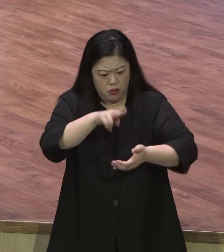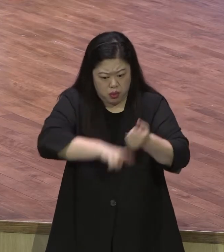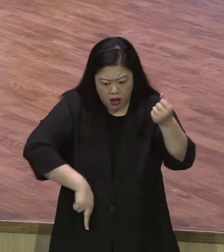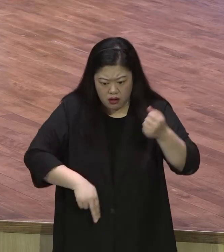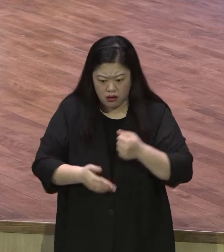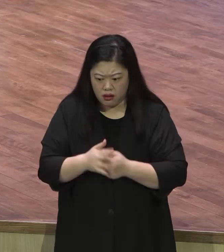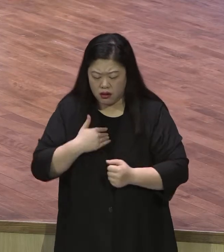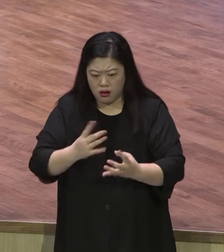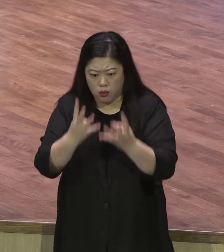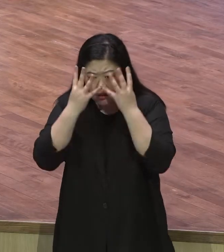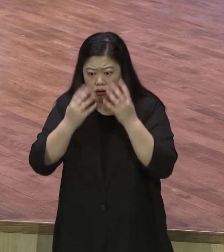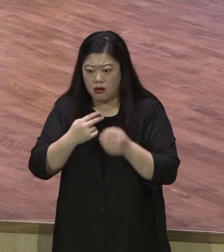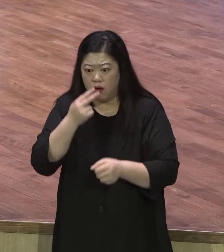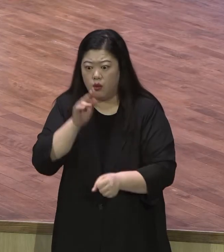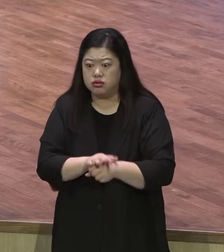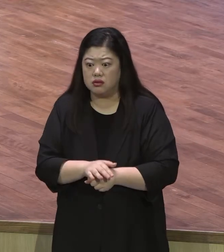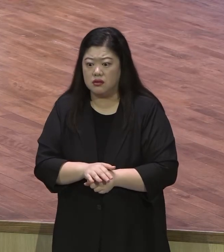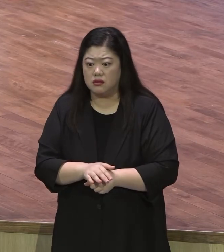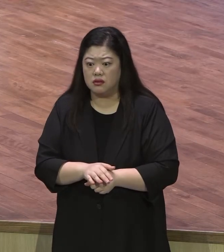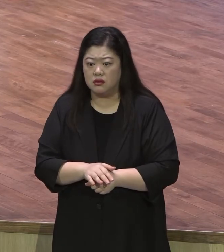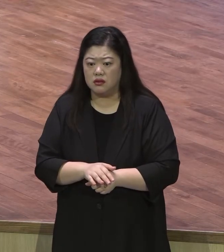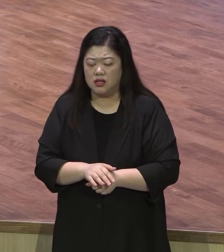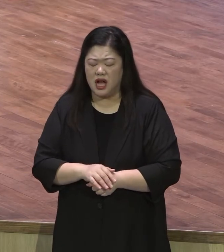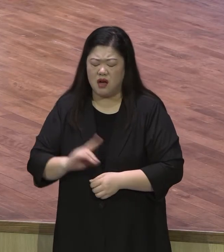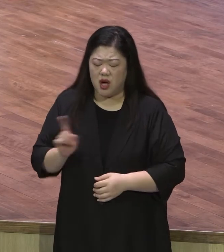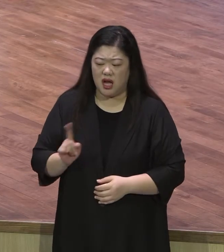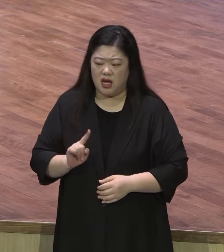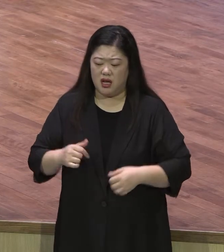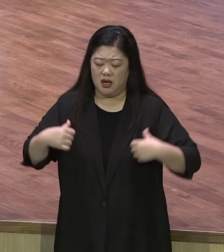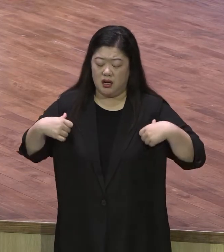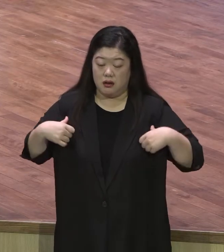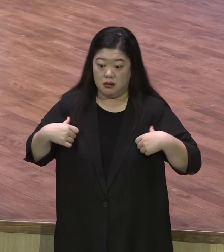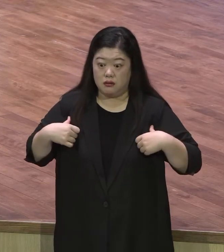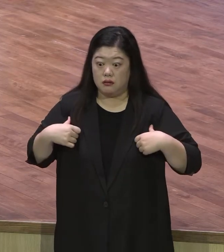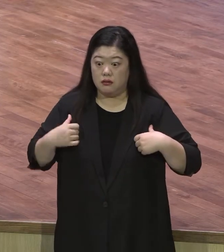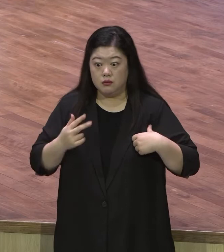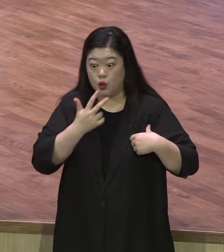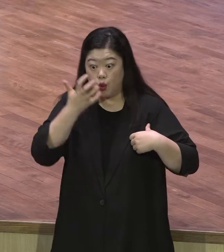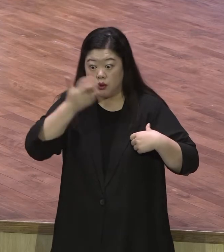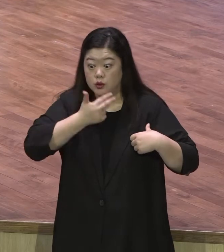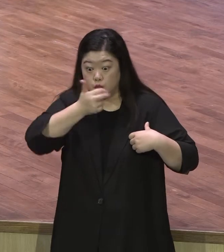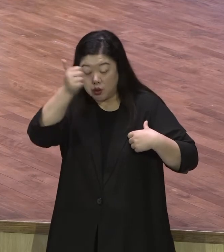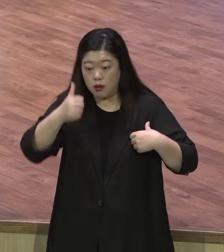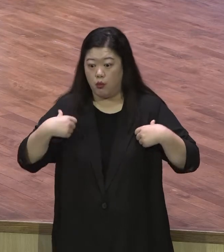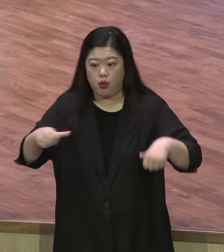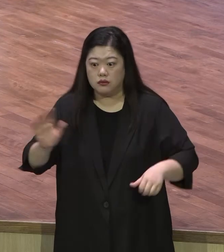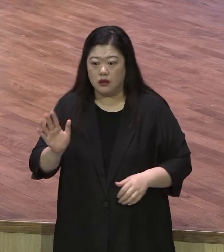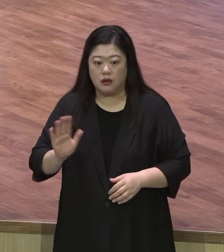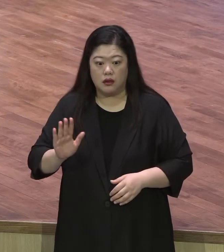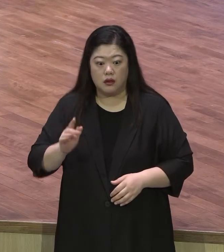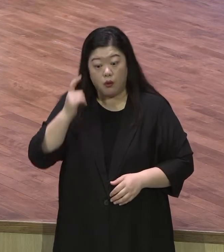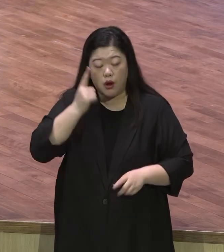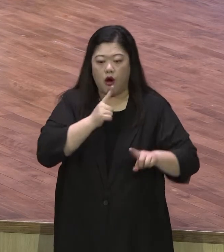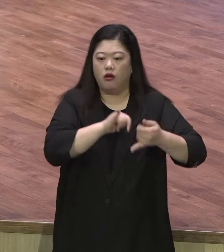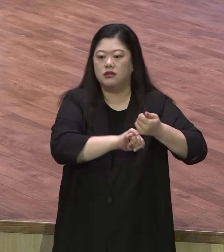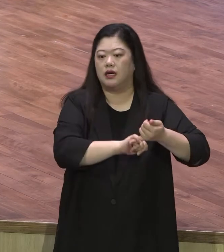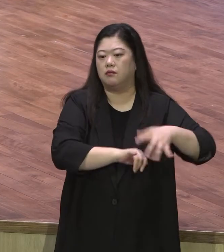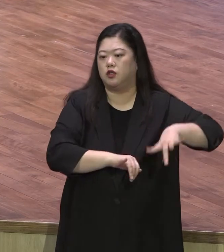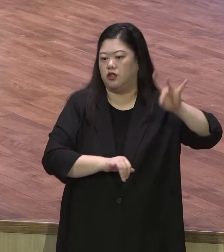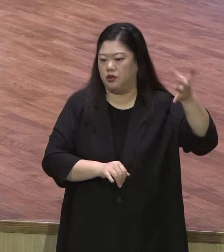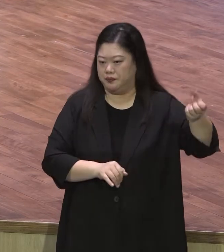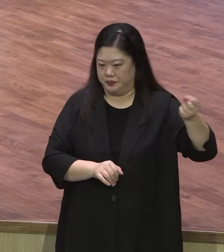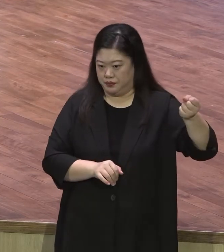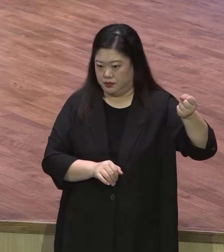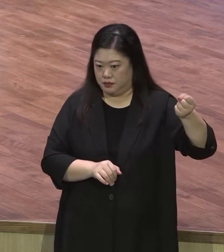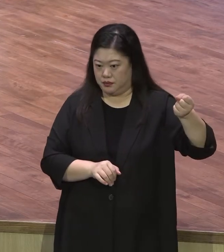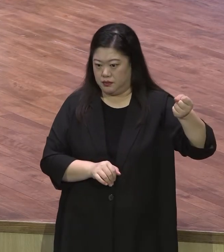좌절할 수 있는데 요셉은 달랐어요 언약적 비전을 딱 가지고 있으니까 노예로